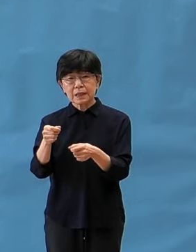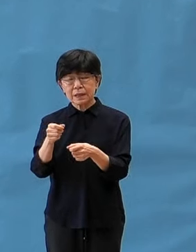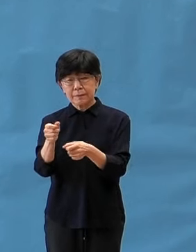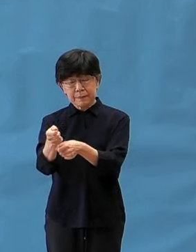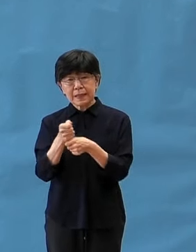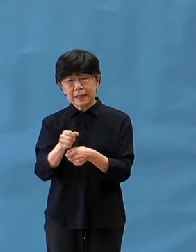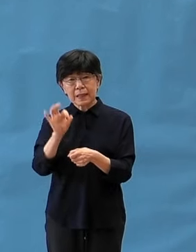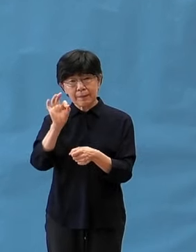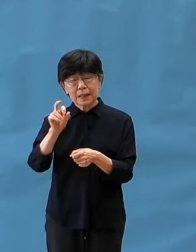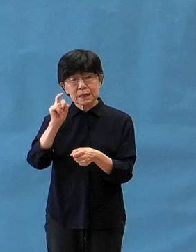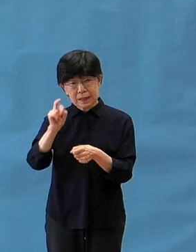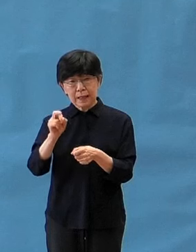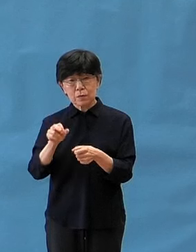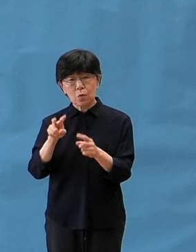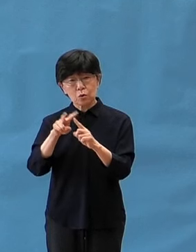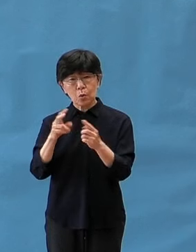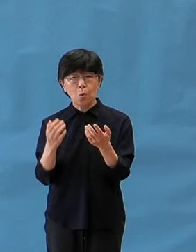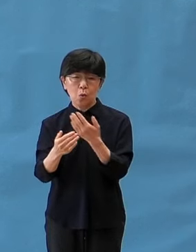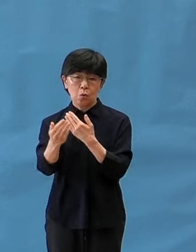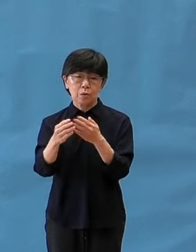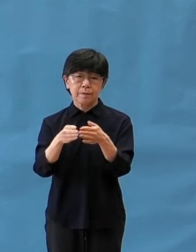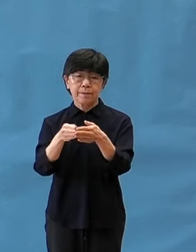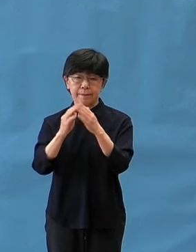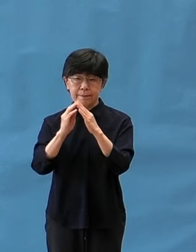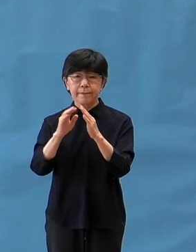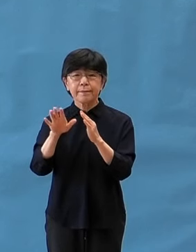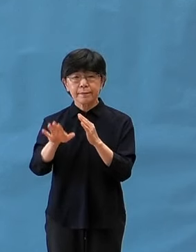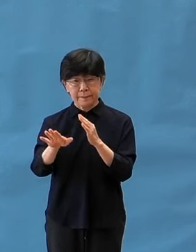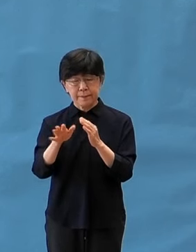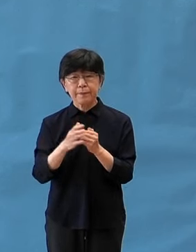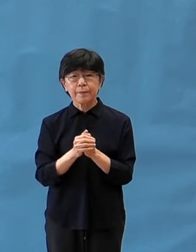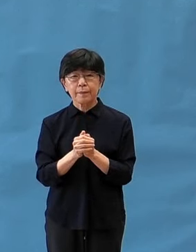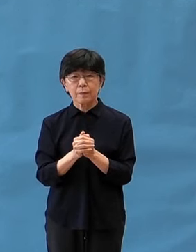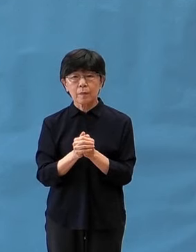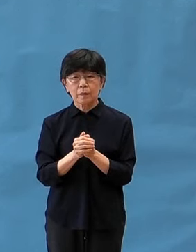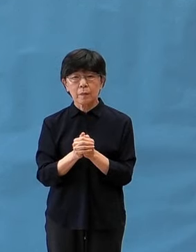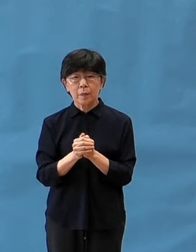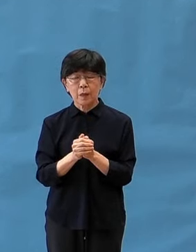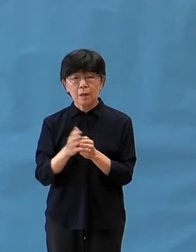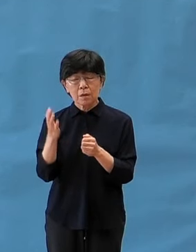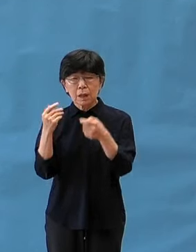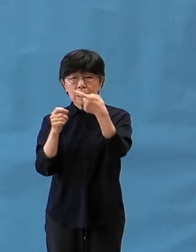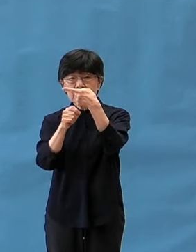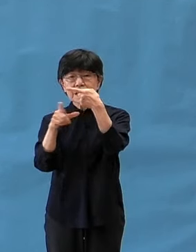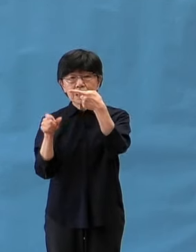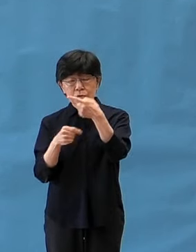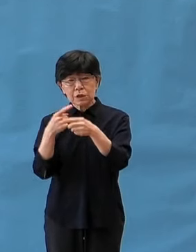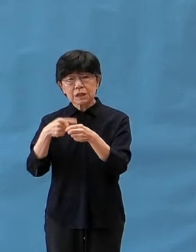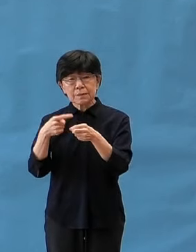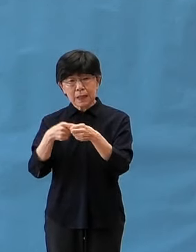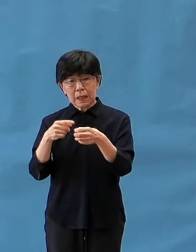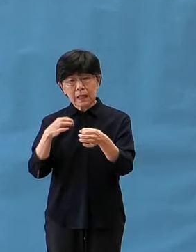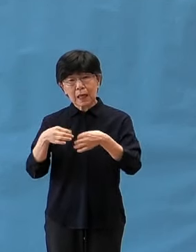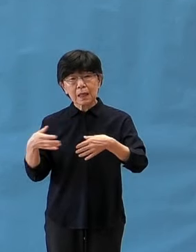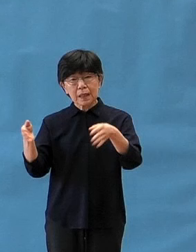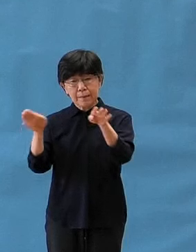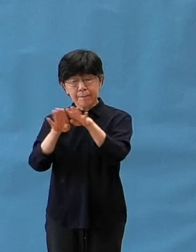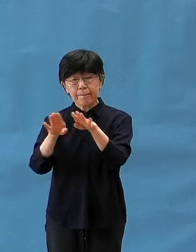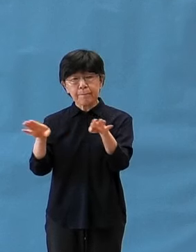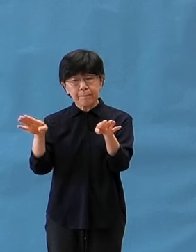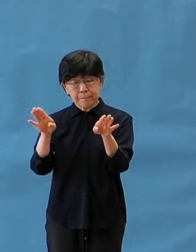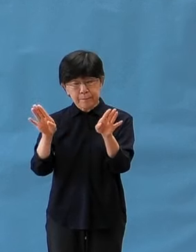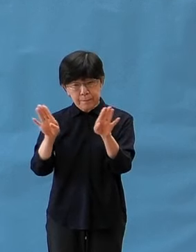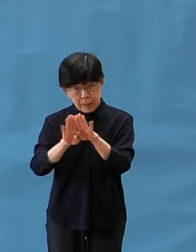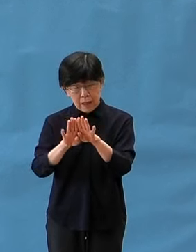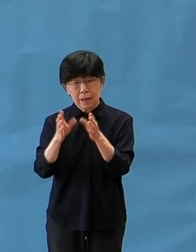ホールに開設をいたします。この令和6年1月の一畑百貨店の閉店後、初めてのお中